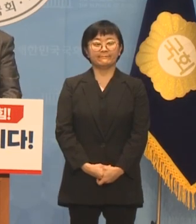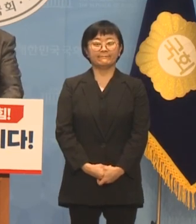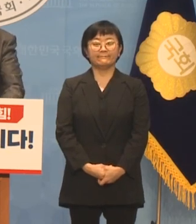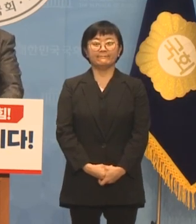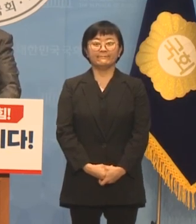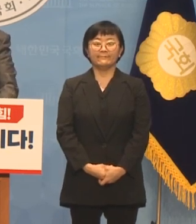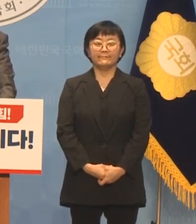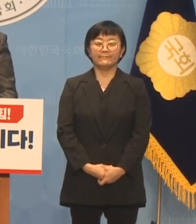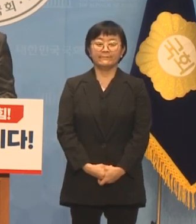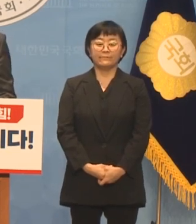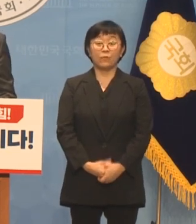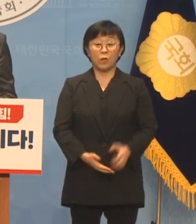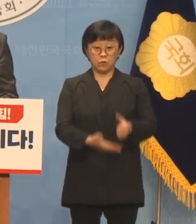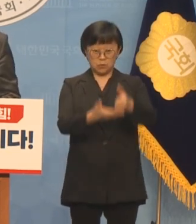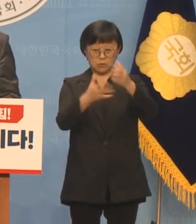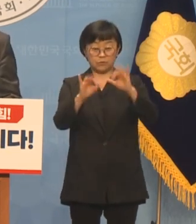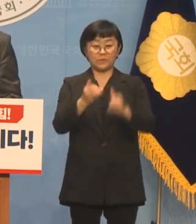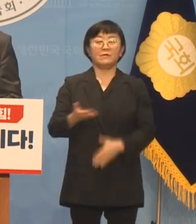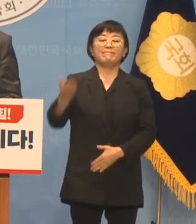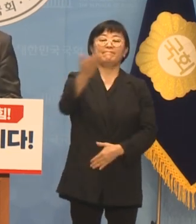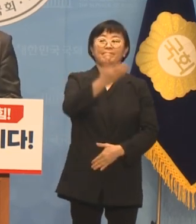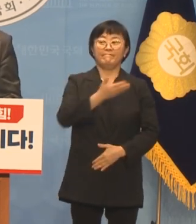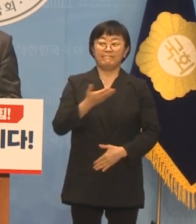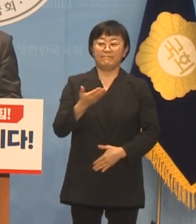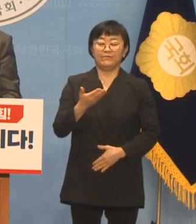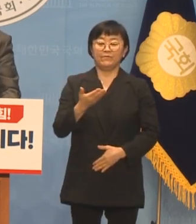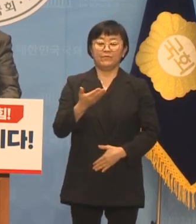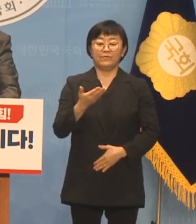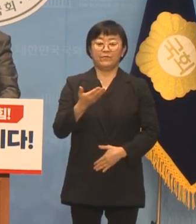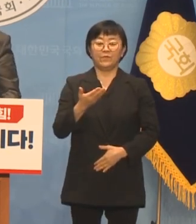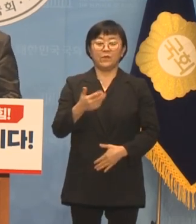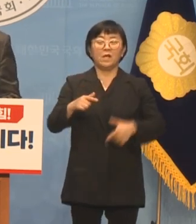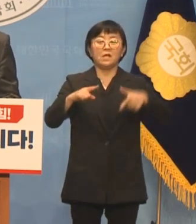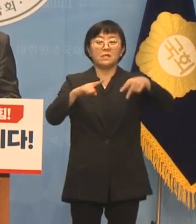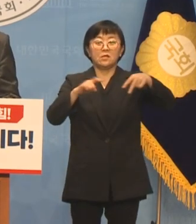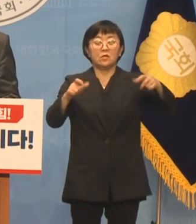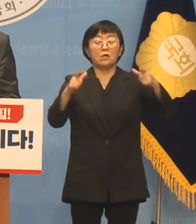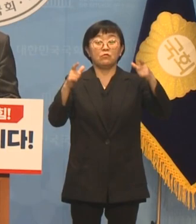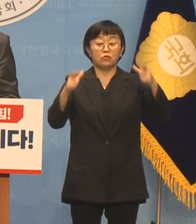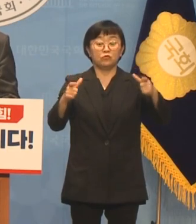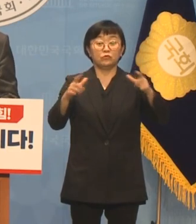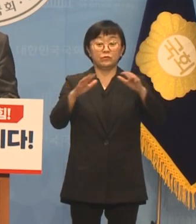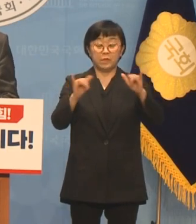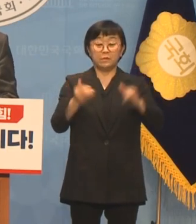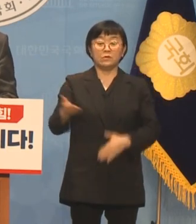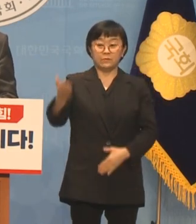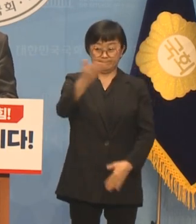네. 존경하는 국민 여러분, 서대문구 주민 여러분,